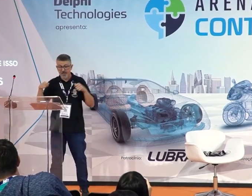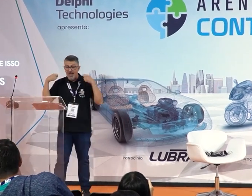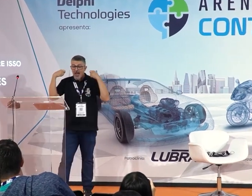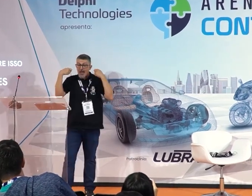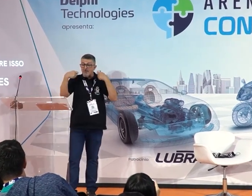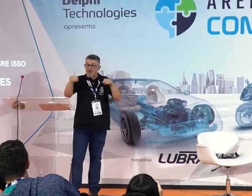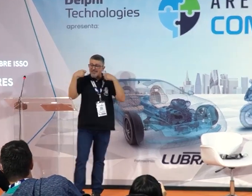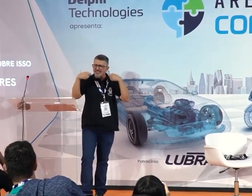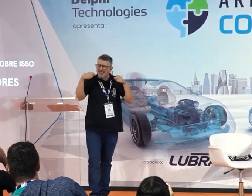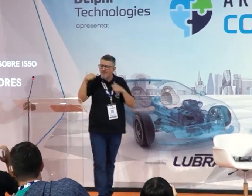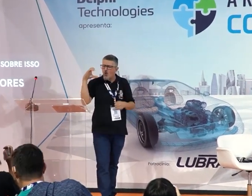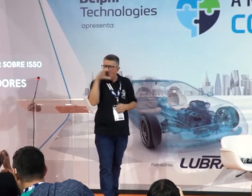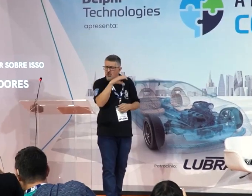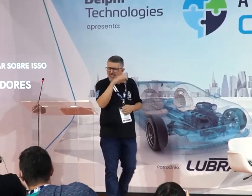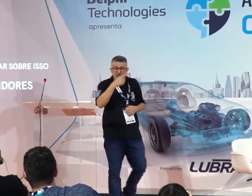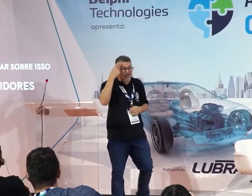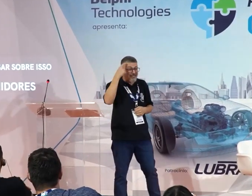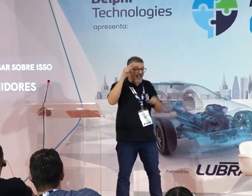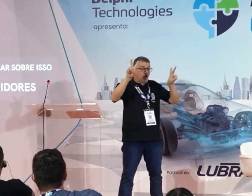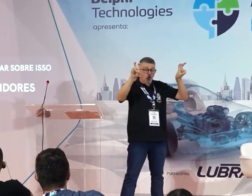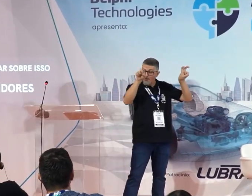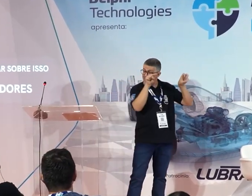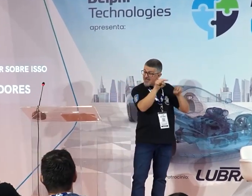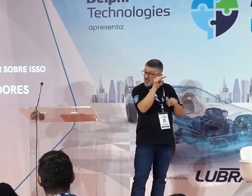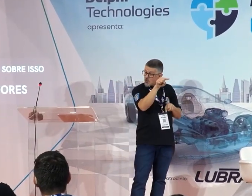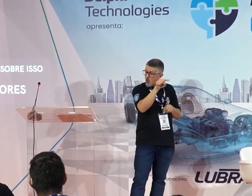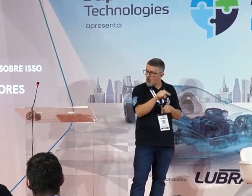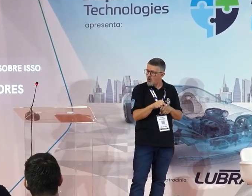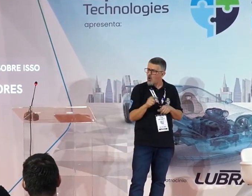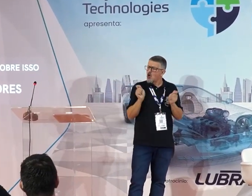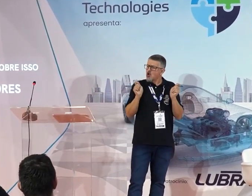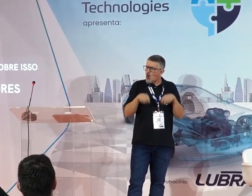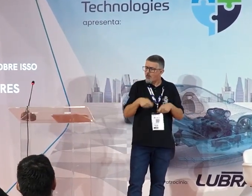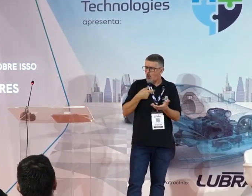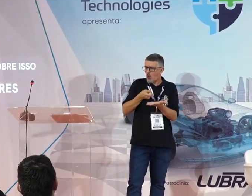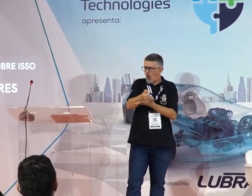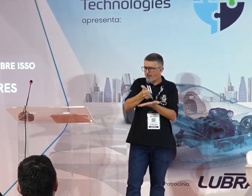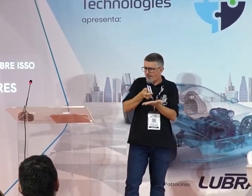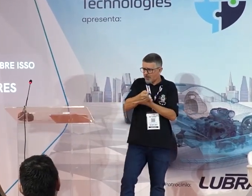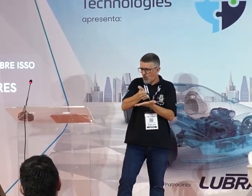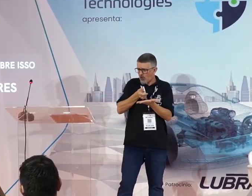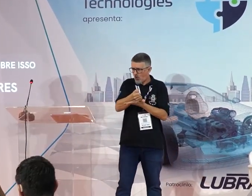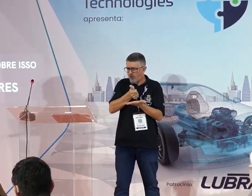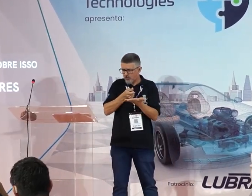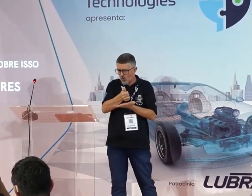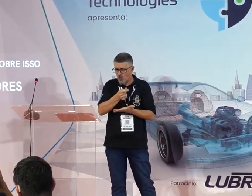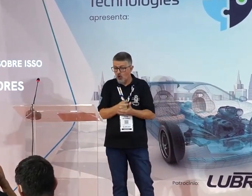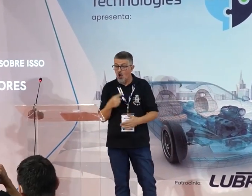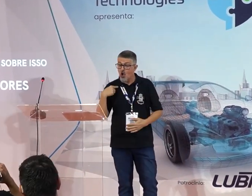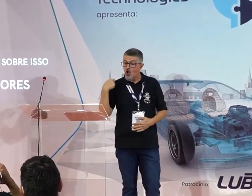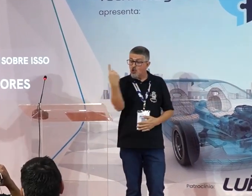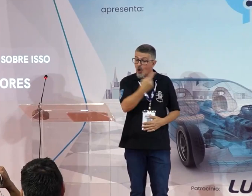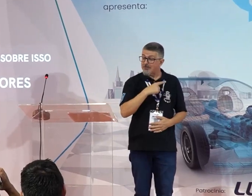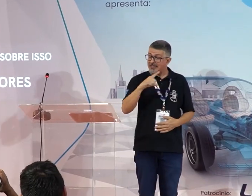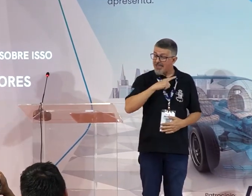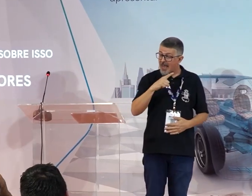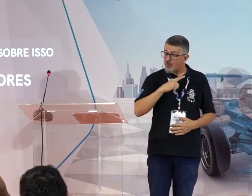Nós precisamos, urgente pensar sobre isso, nós somos consumidores. Nós temos